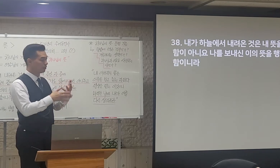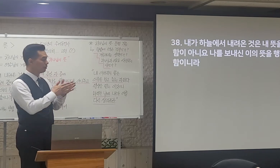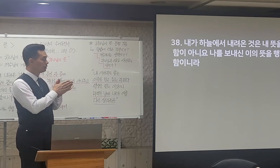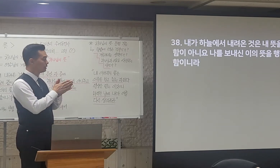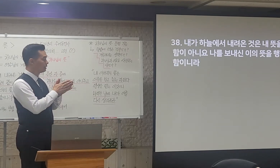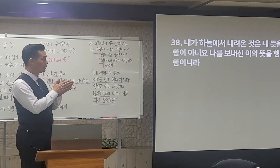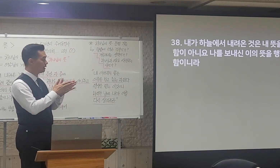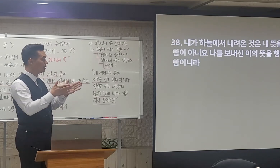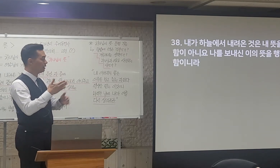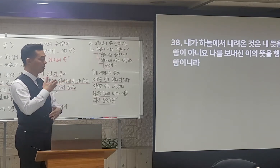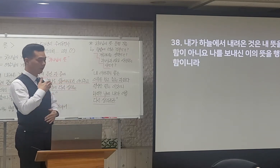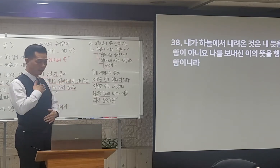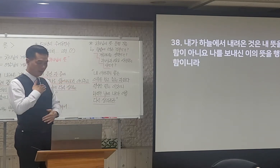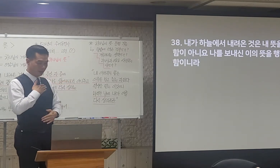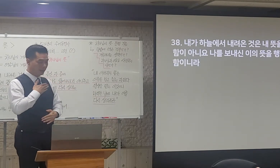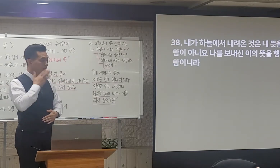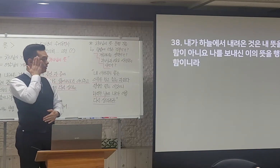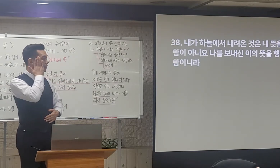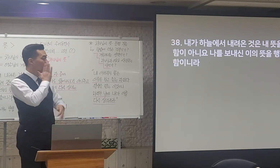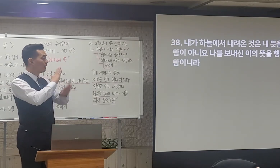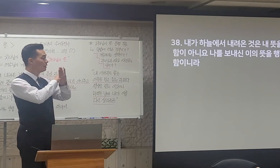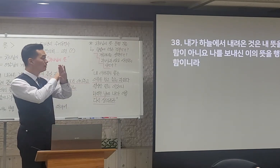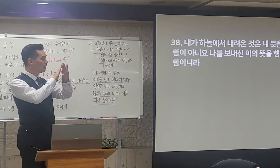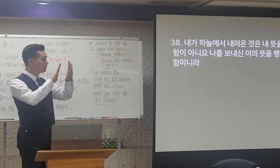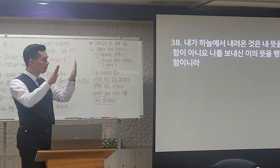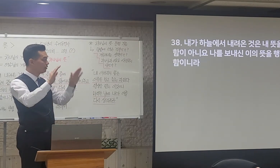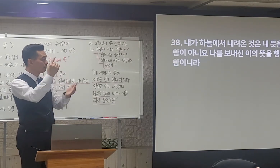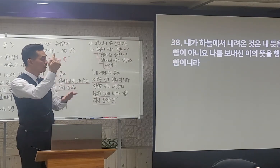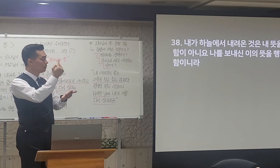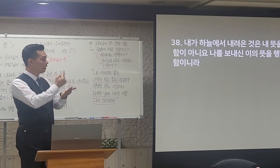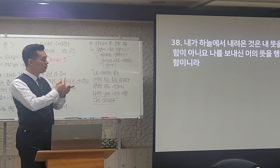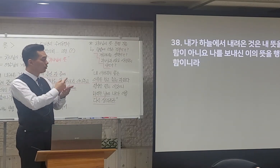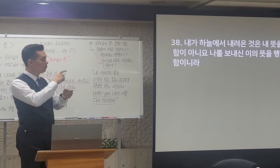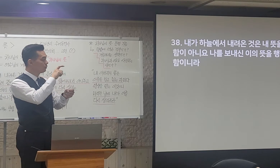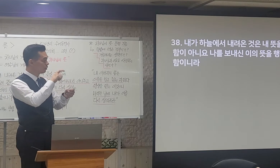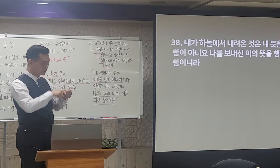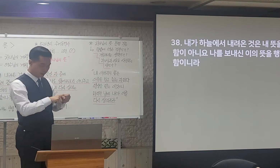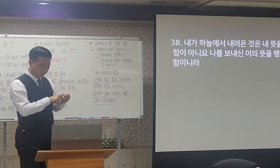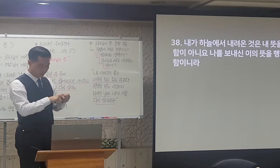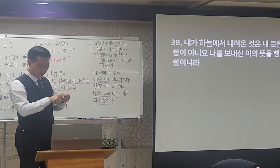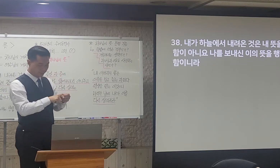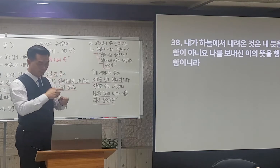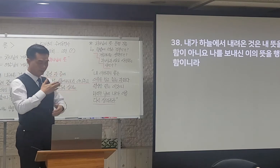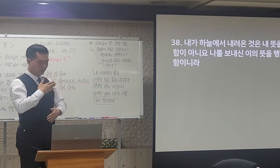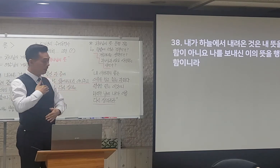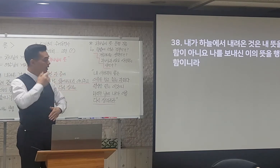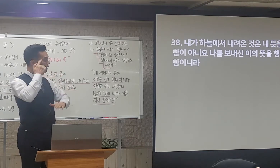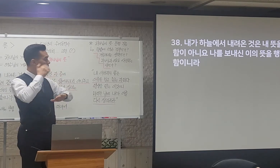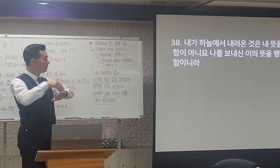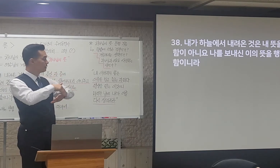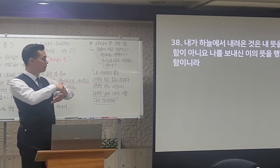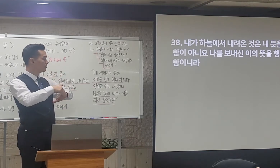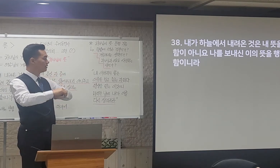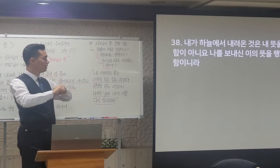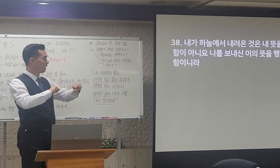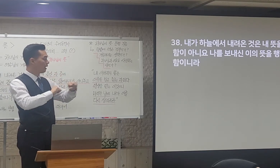38절부터 시작. 내가 하늘에서 내려온 것은 내 뜻을